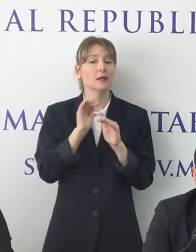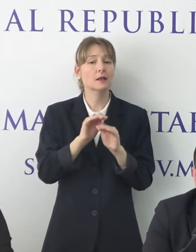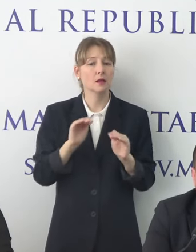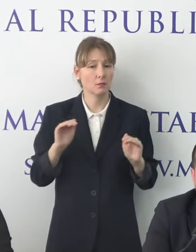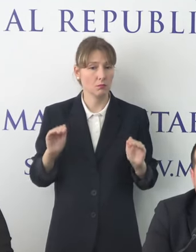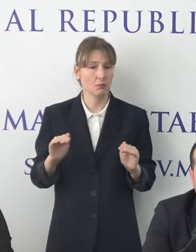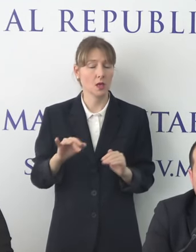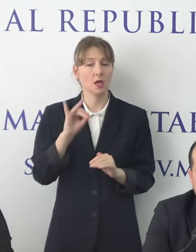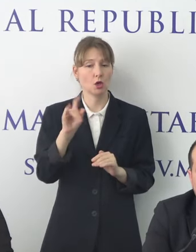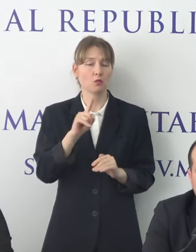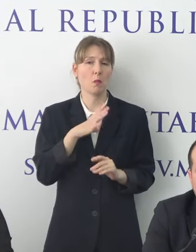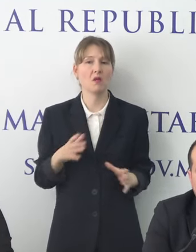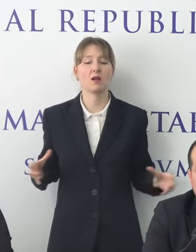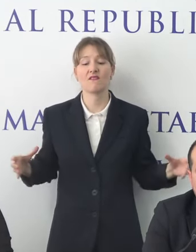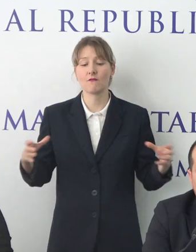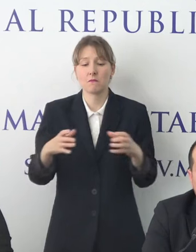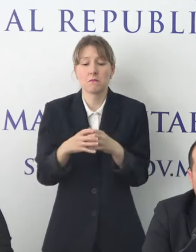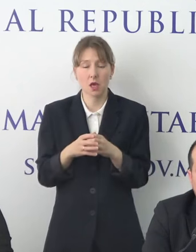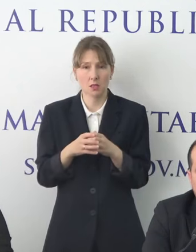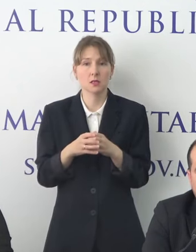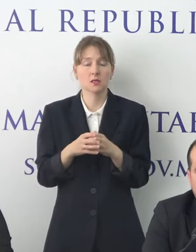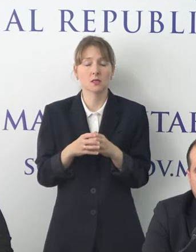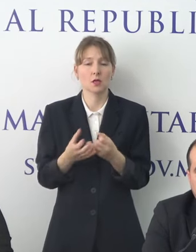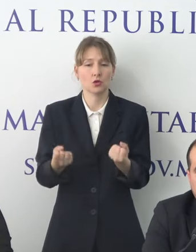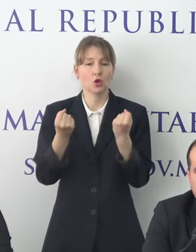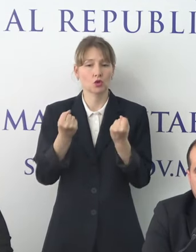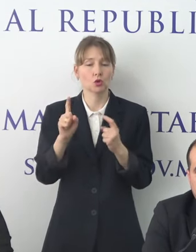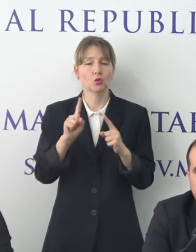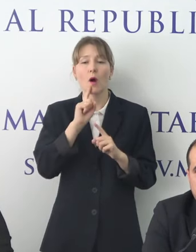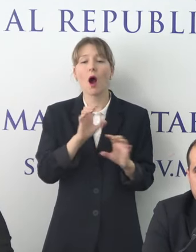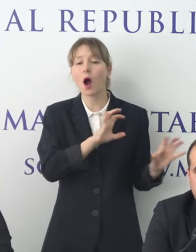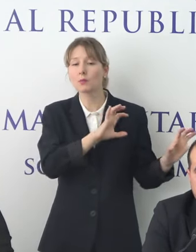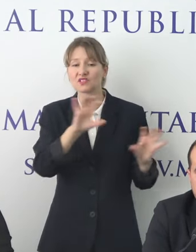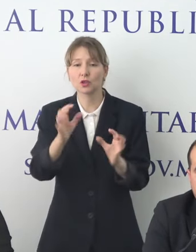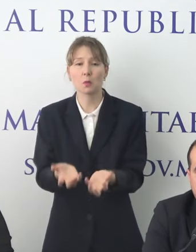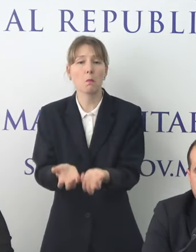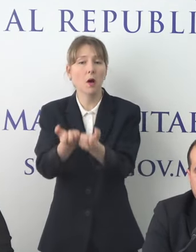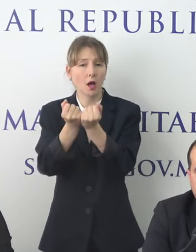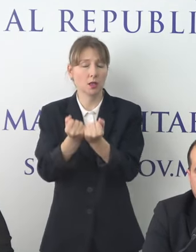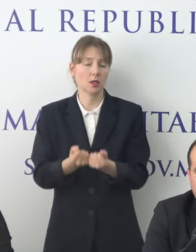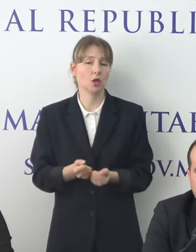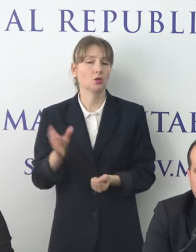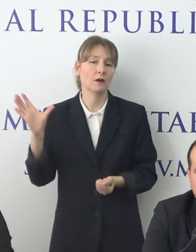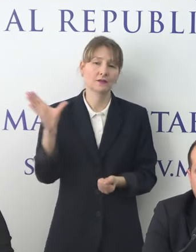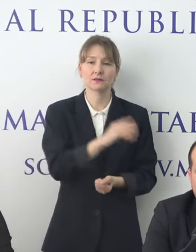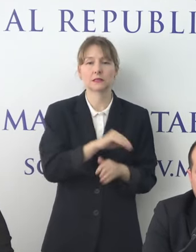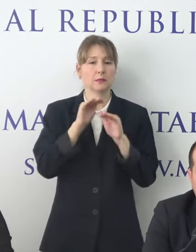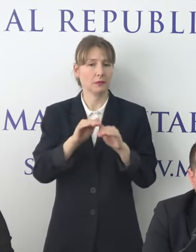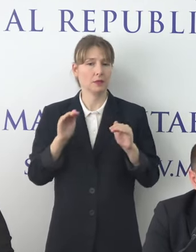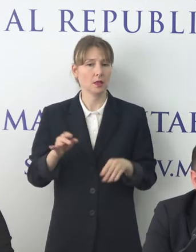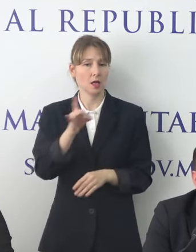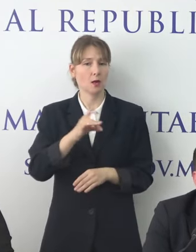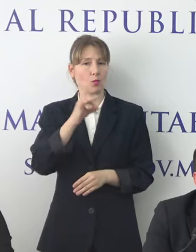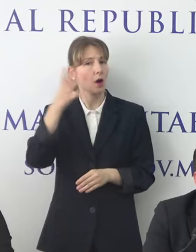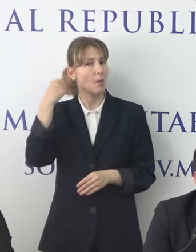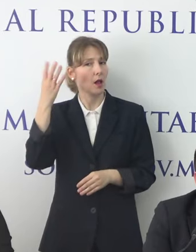și a fi uniți împreună pentru a asigura suportul necesar tuturor copiilor din Republica